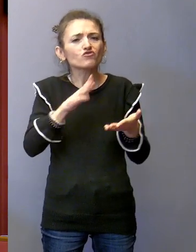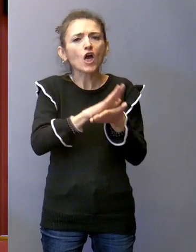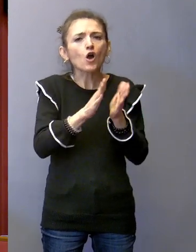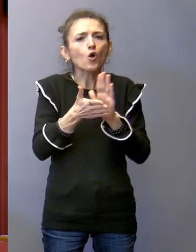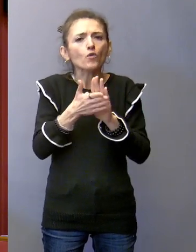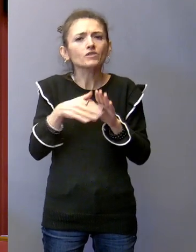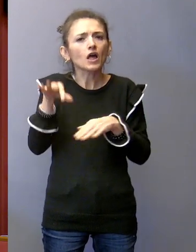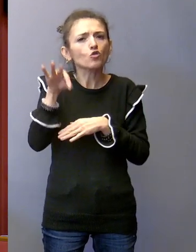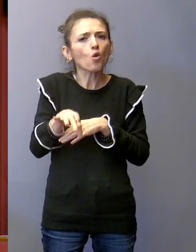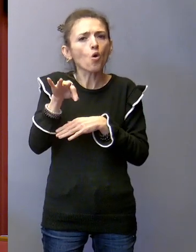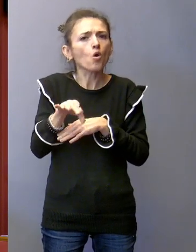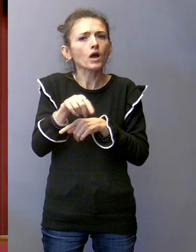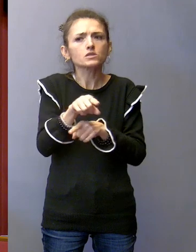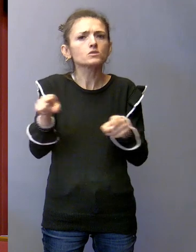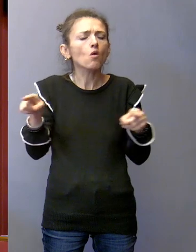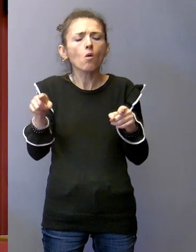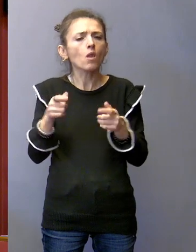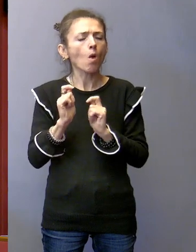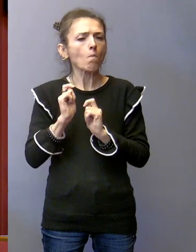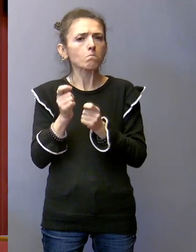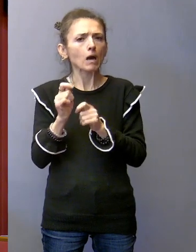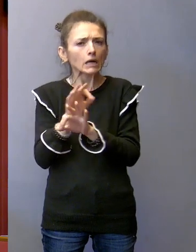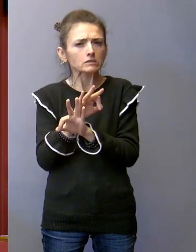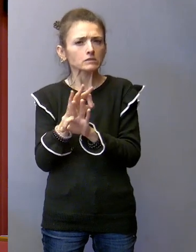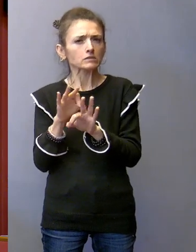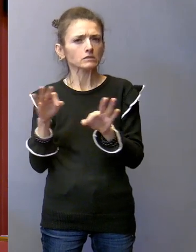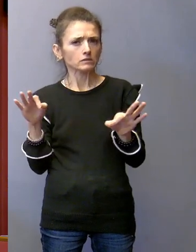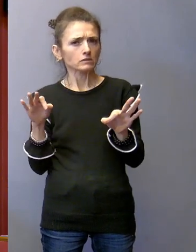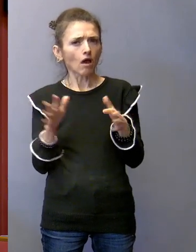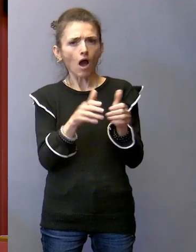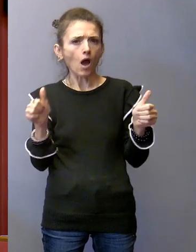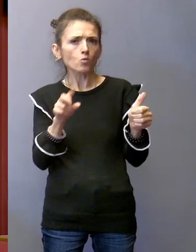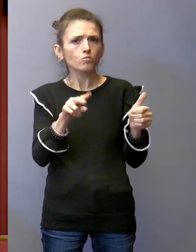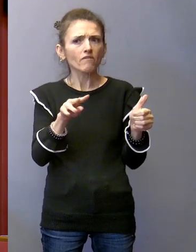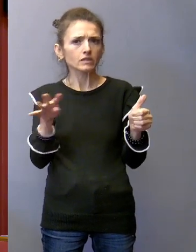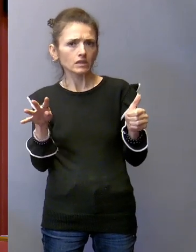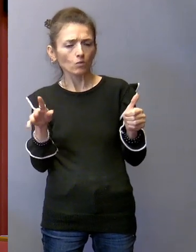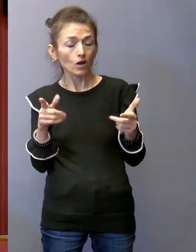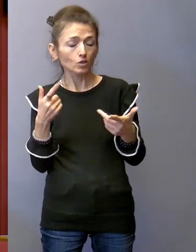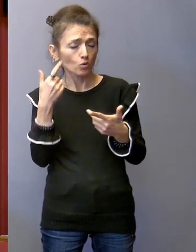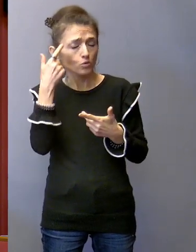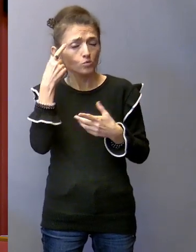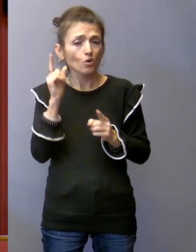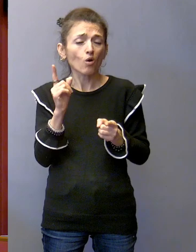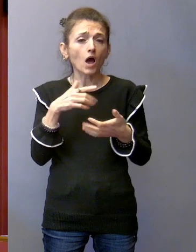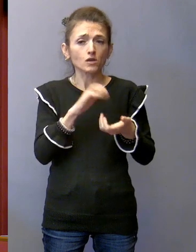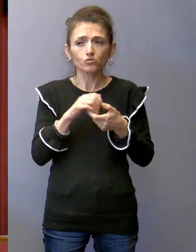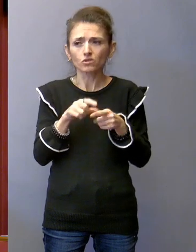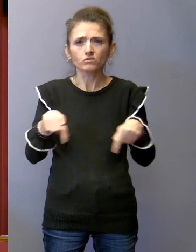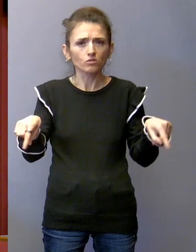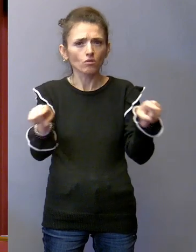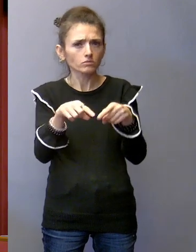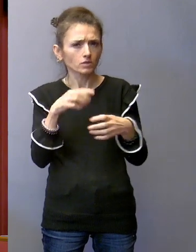ora Poi per carità non non sappiamo tutti la crisi in cui versano anche le associazioni e che